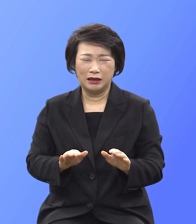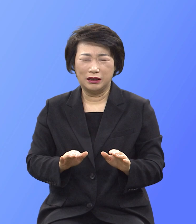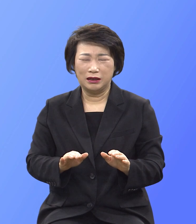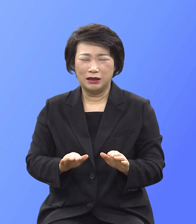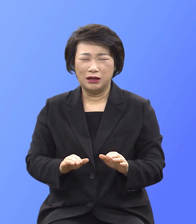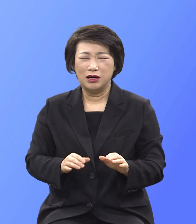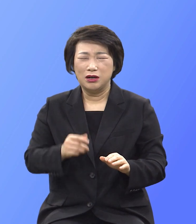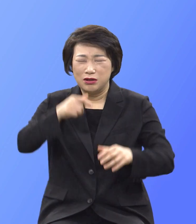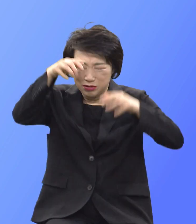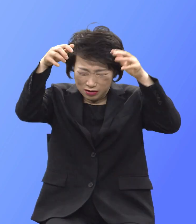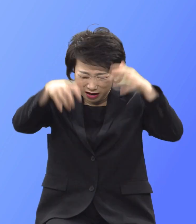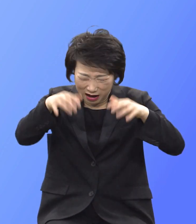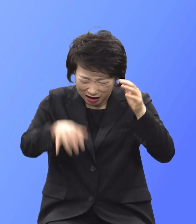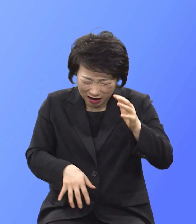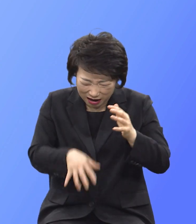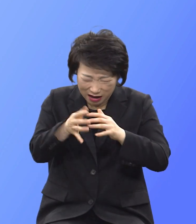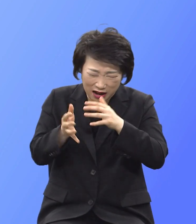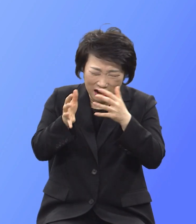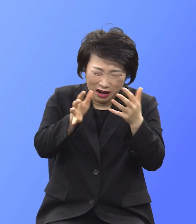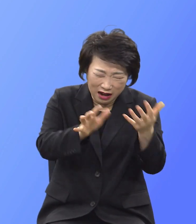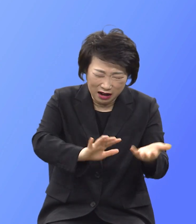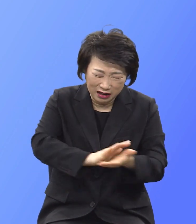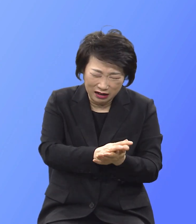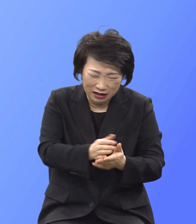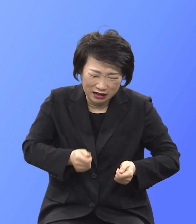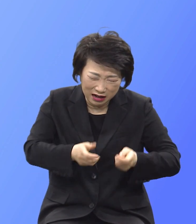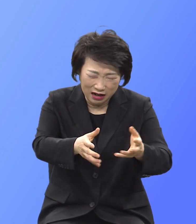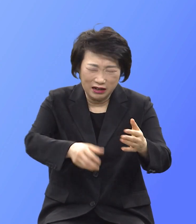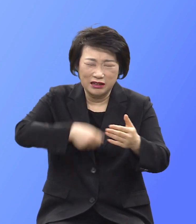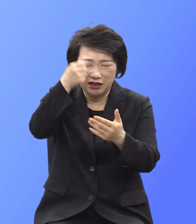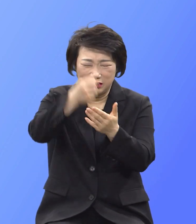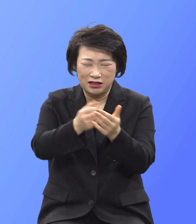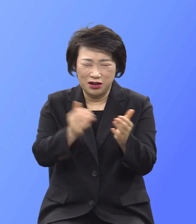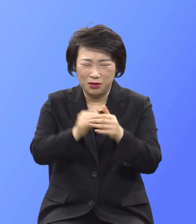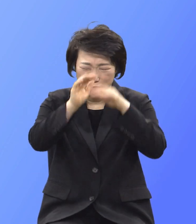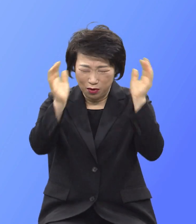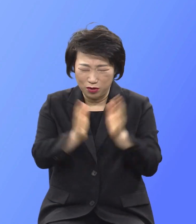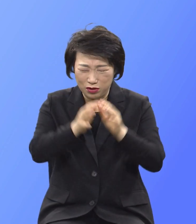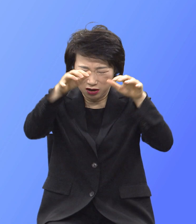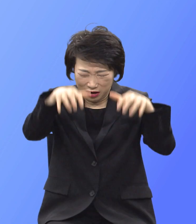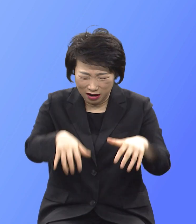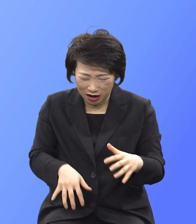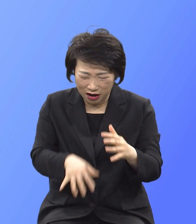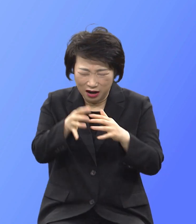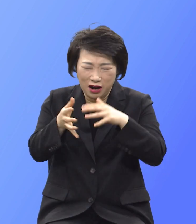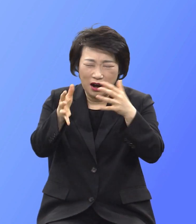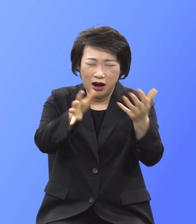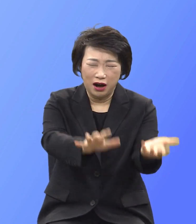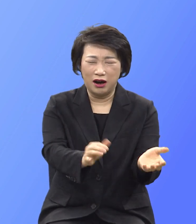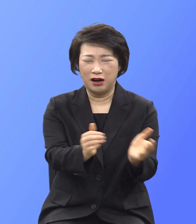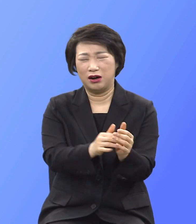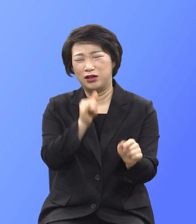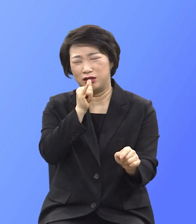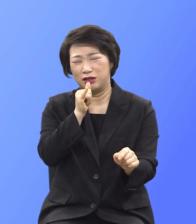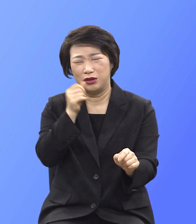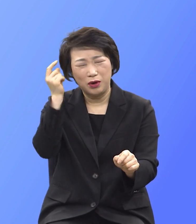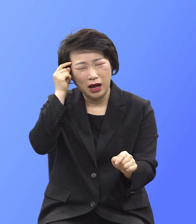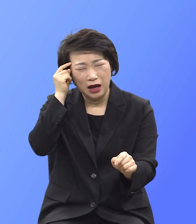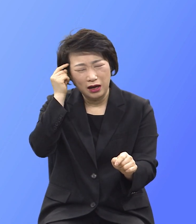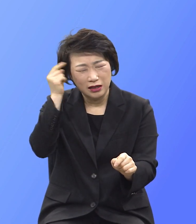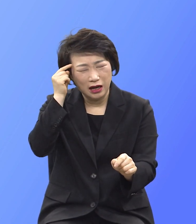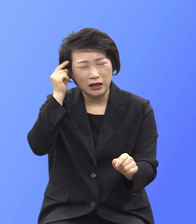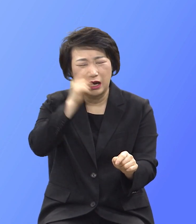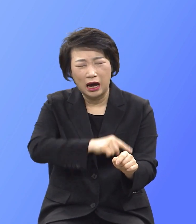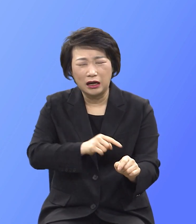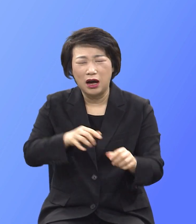아버지 홍수로 멸하기로 작정해버리고 다 홍수로 멸해버렸습니다. 생각이 악한